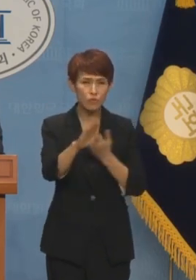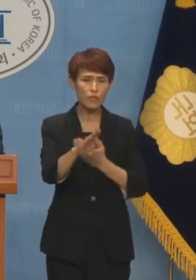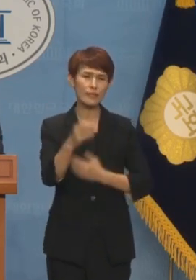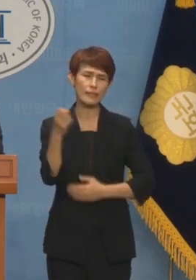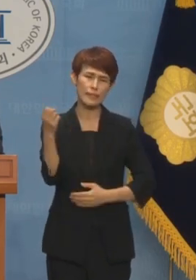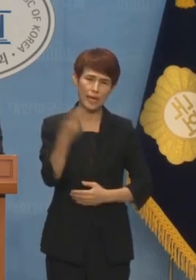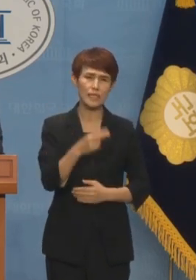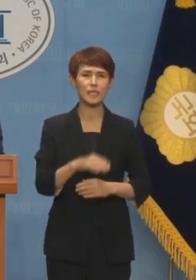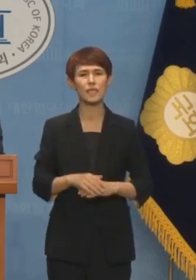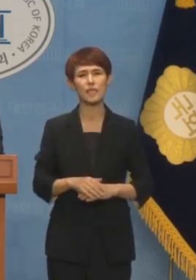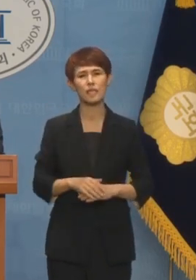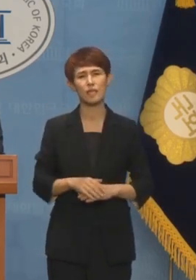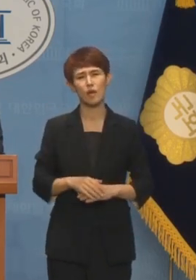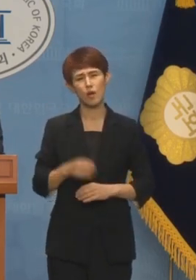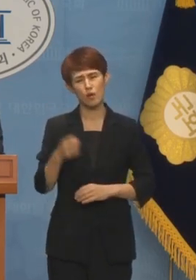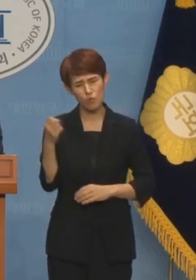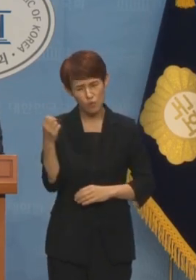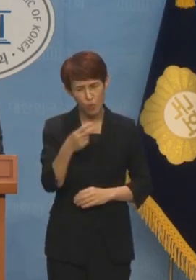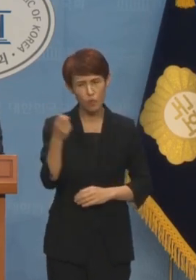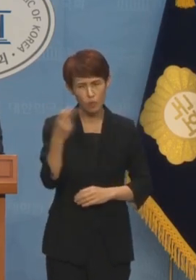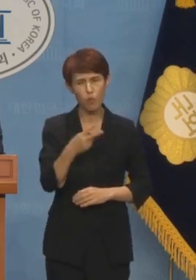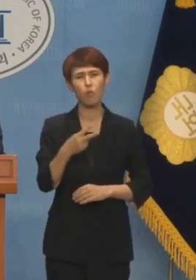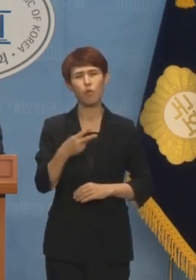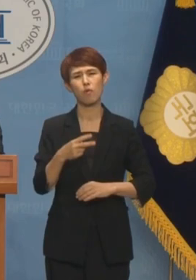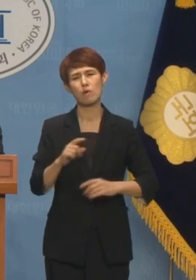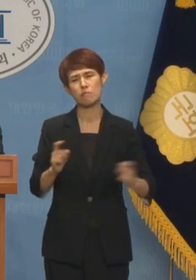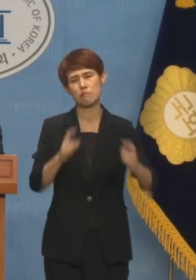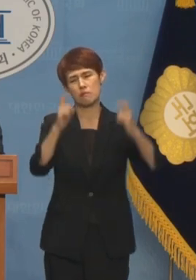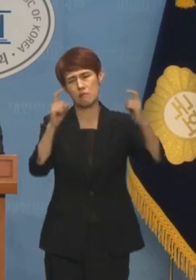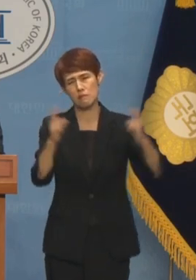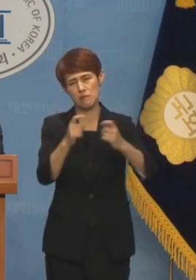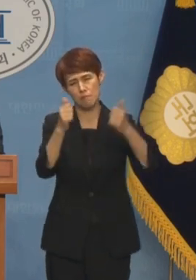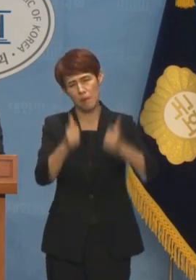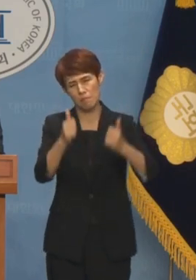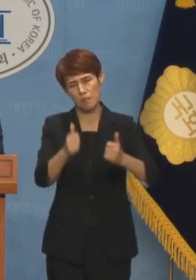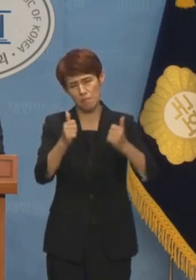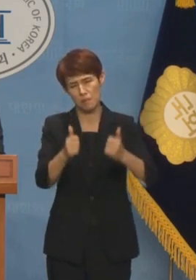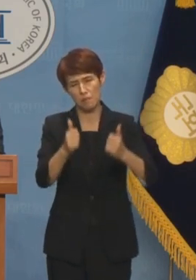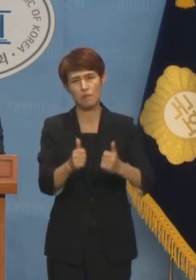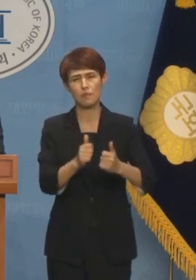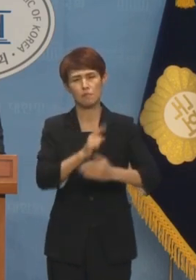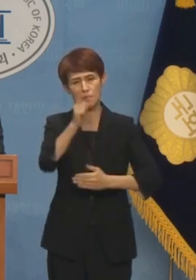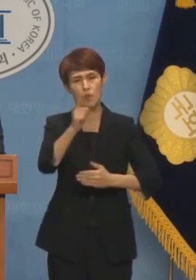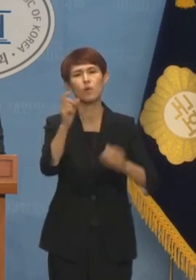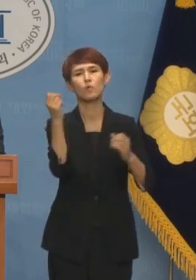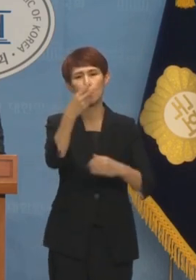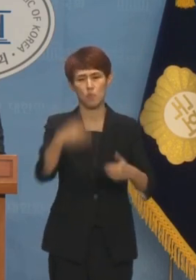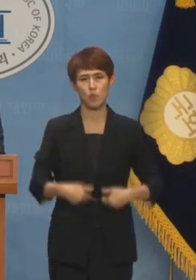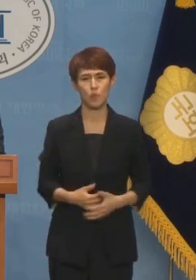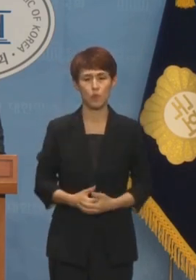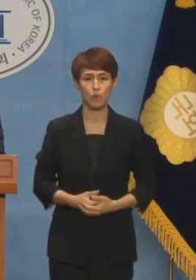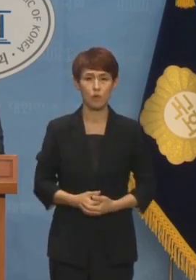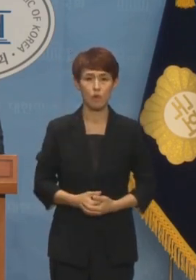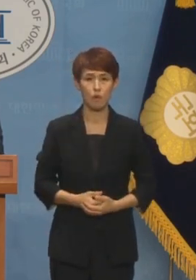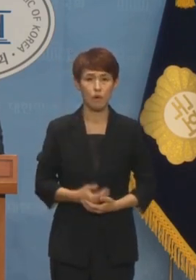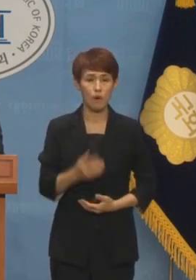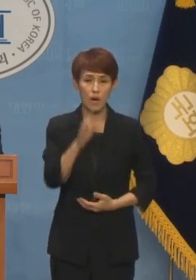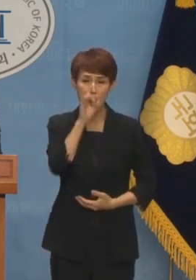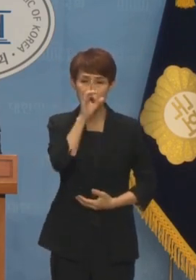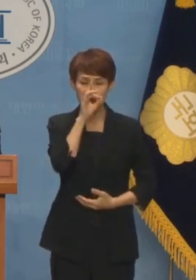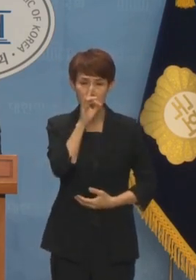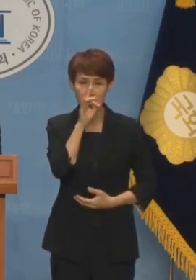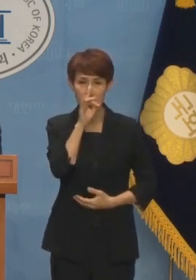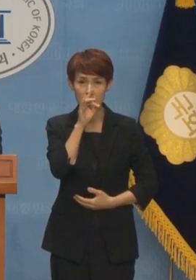다시 지루하고도 소모적인 논쟁을 반복할 수밖에 없습니다. 최근까지도 강릉